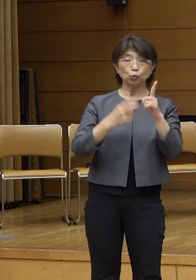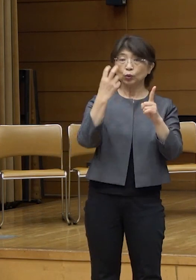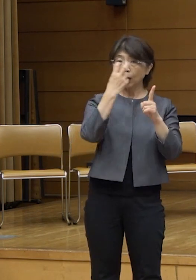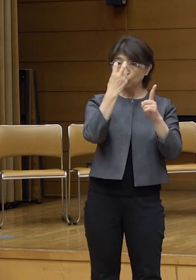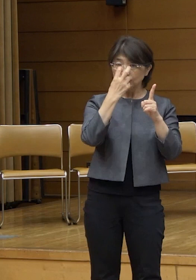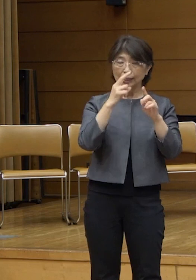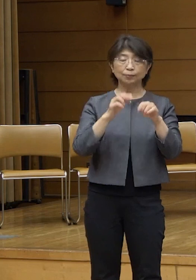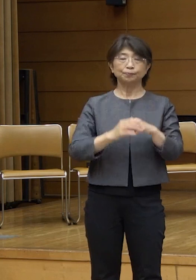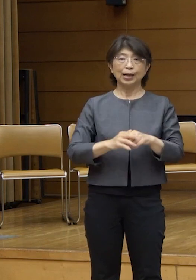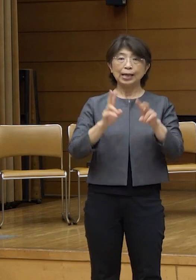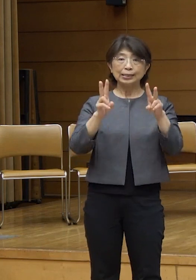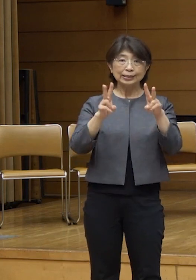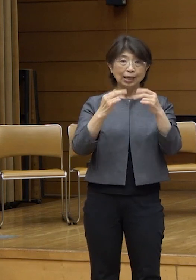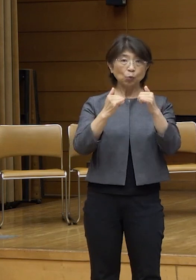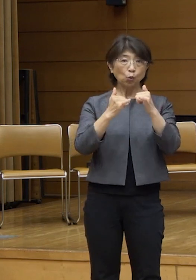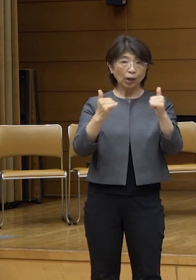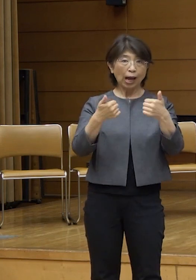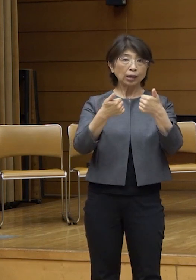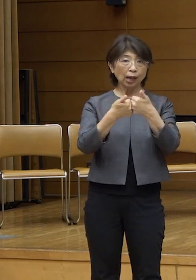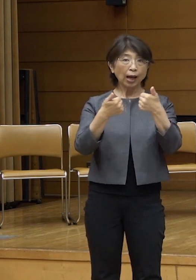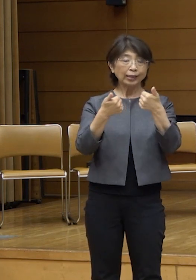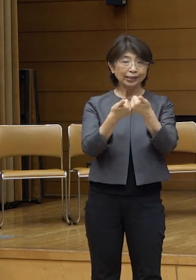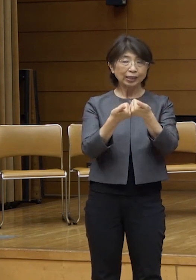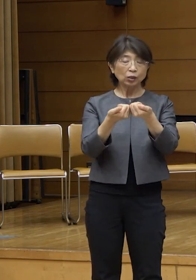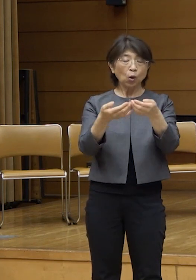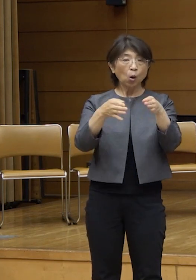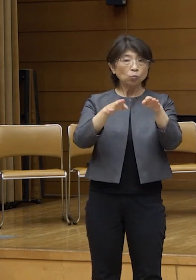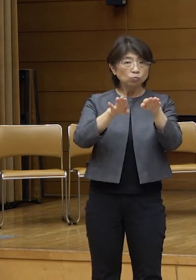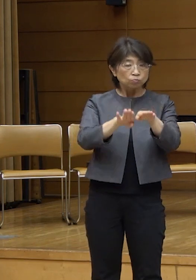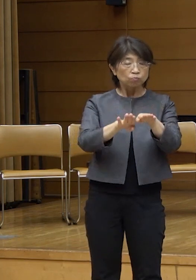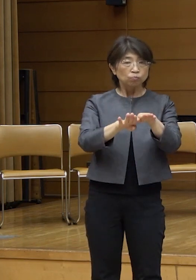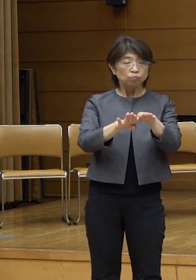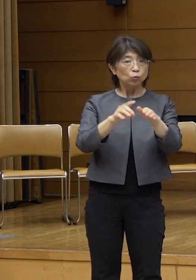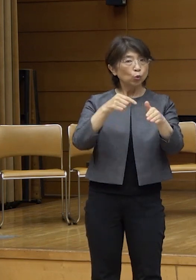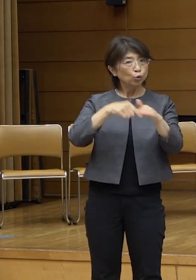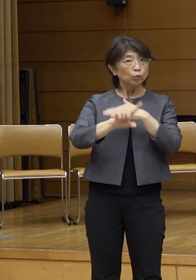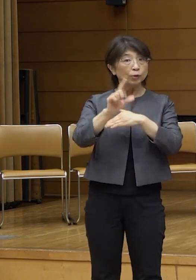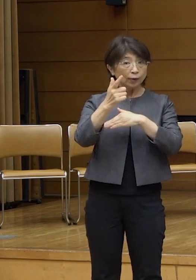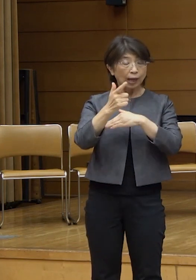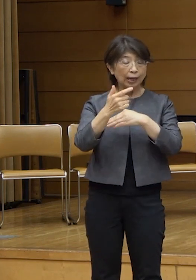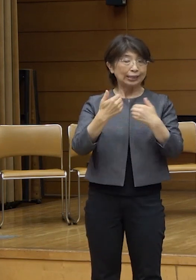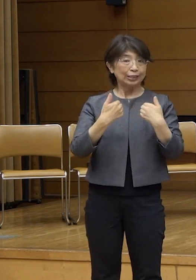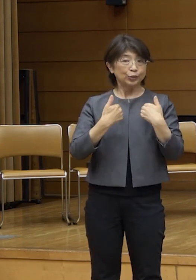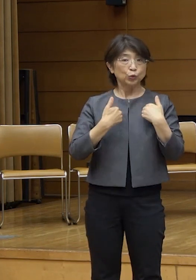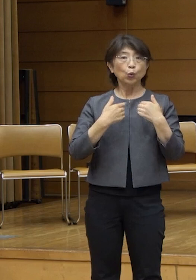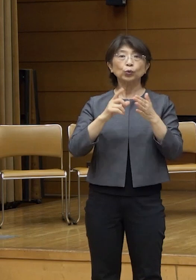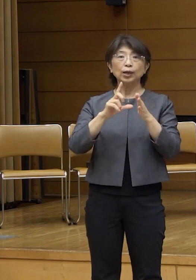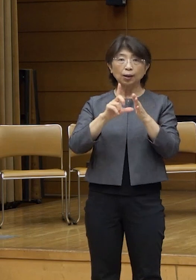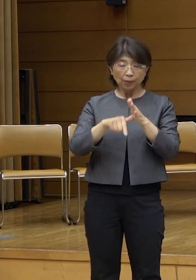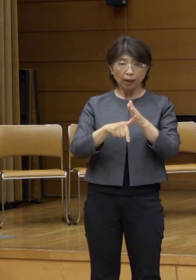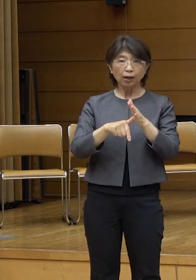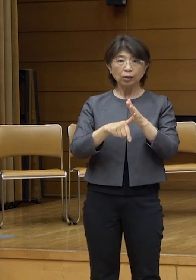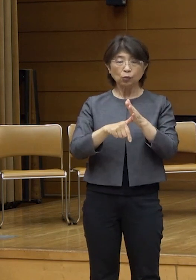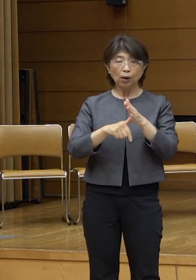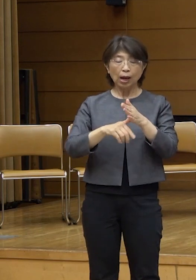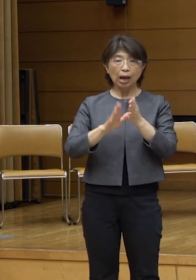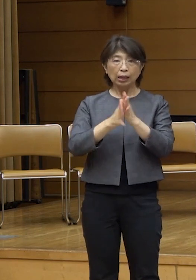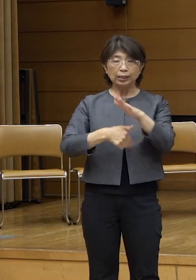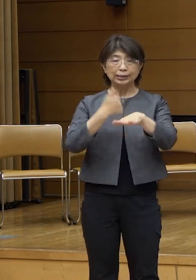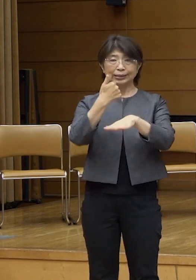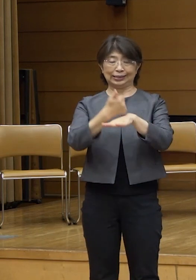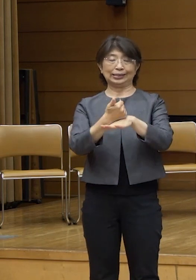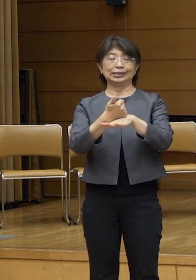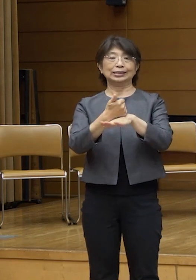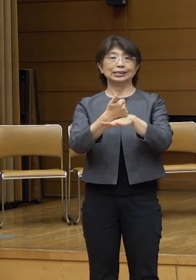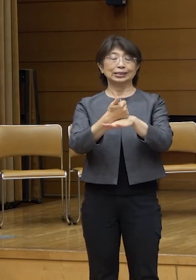ちょっと最初に確認したいんですが、専門家会が閉じるわけではなく、もう必要があればまた知事がこう声かけてきてもらって、